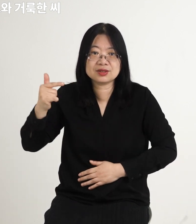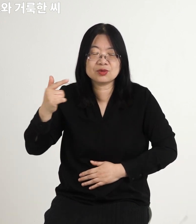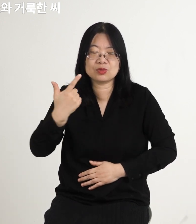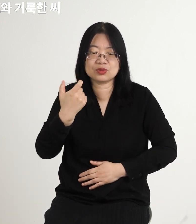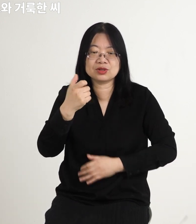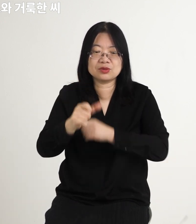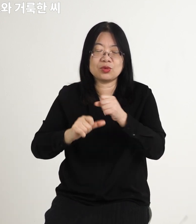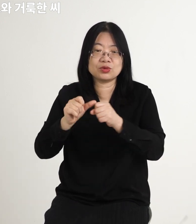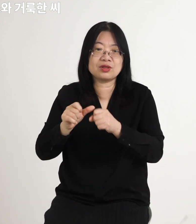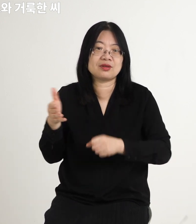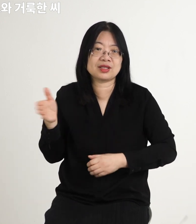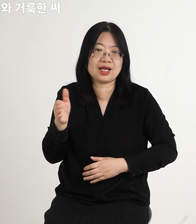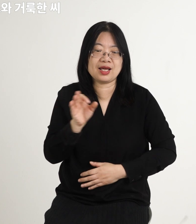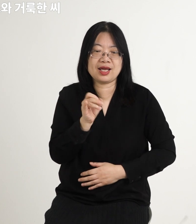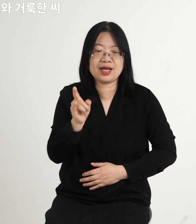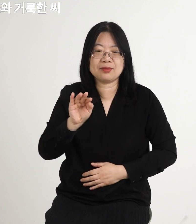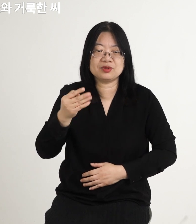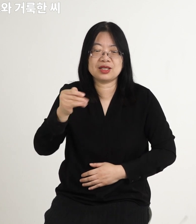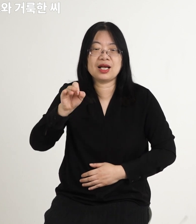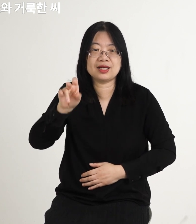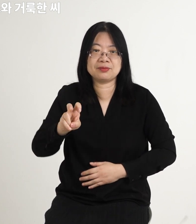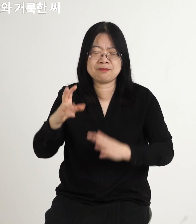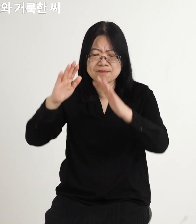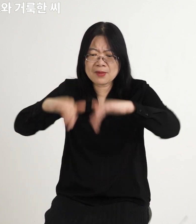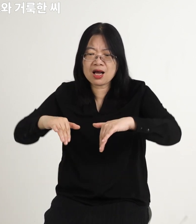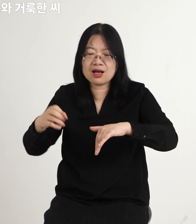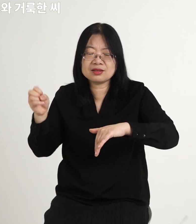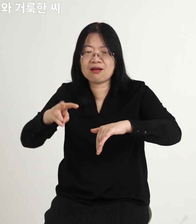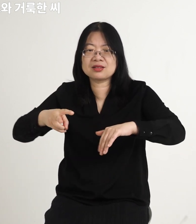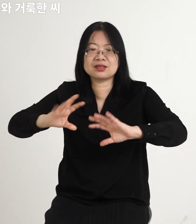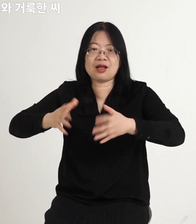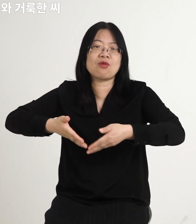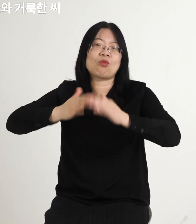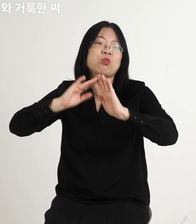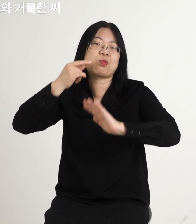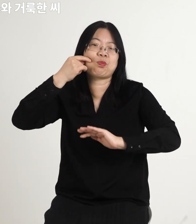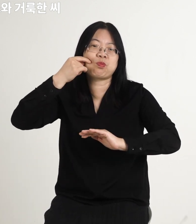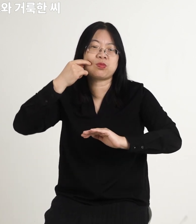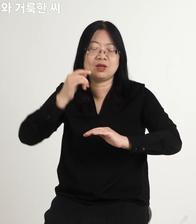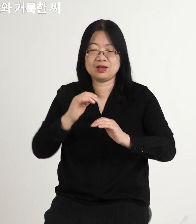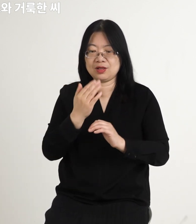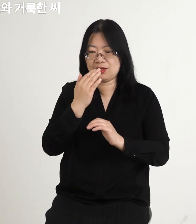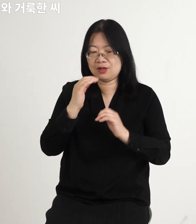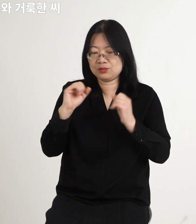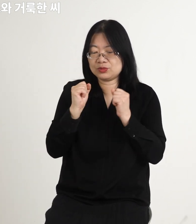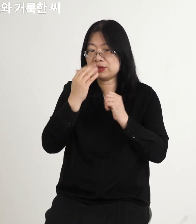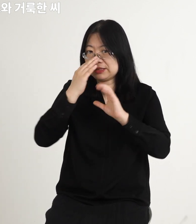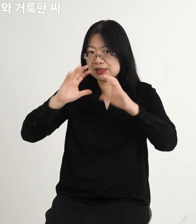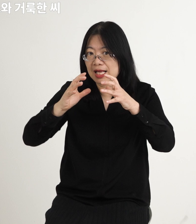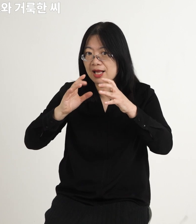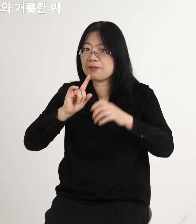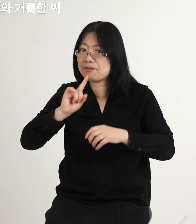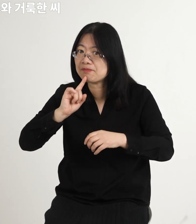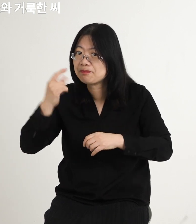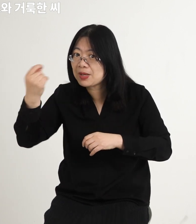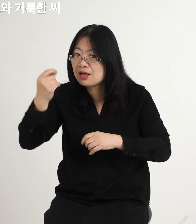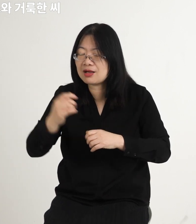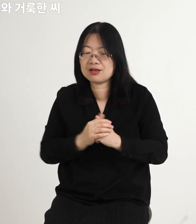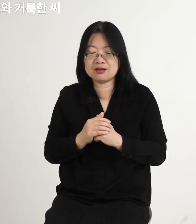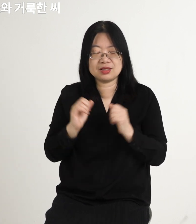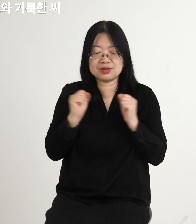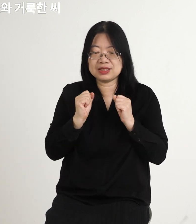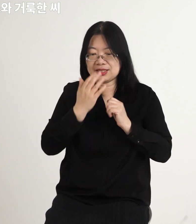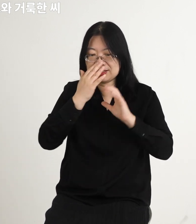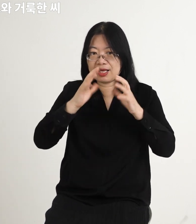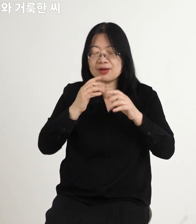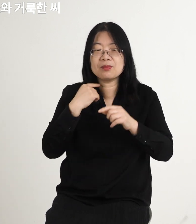내에 에브라임이 패망하여 다시는 나라를 이루지 못할 것이며 이 북이스라엘을 얘기하는 거죠. 북이스라엘의